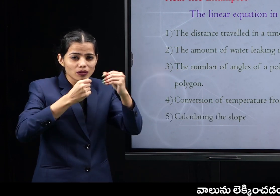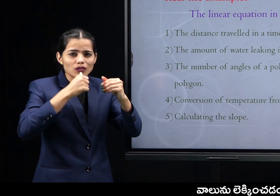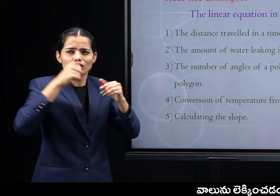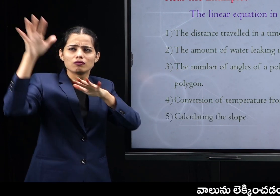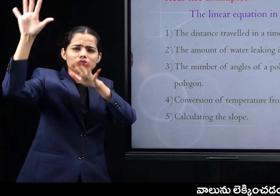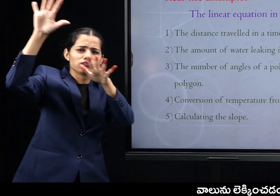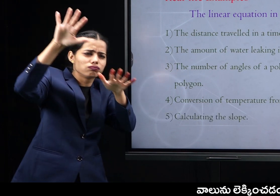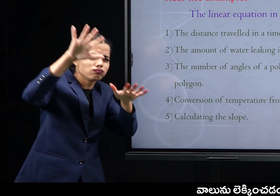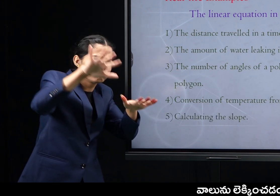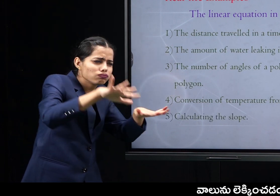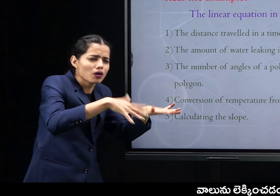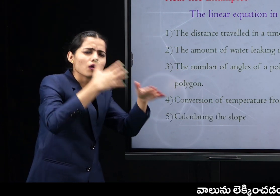వాల్యూని లెక్కించటం.